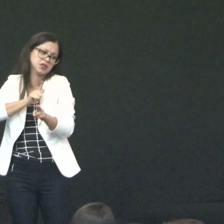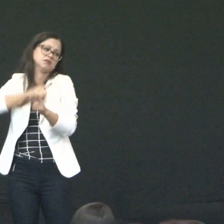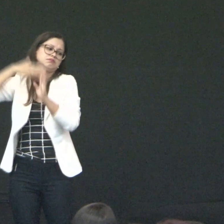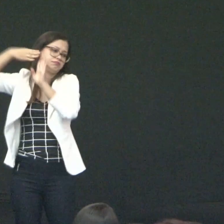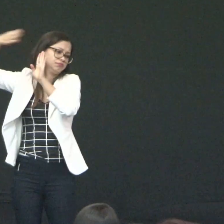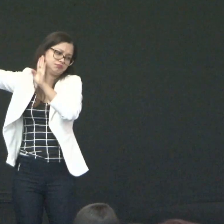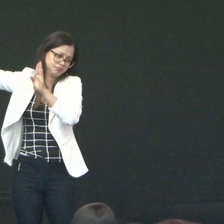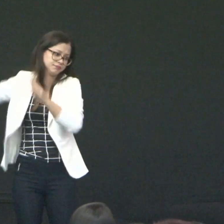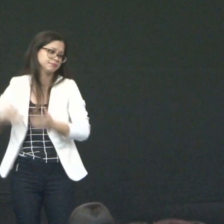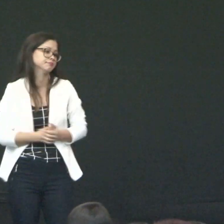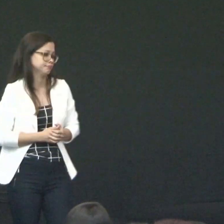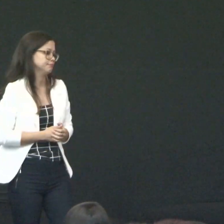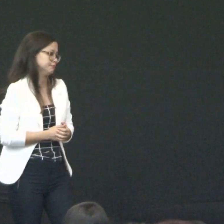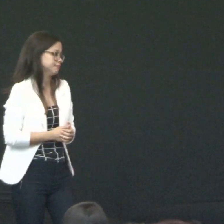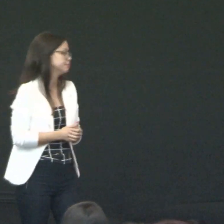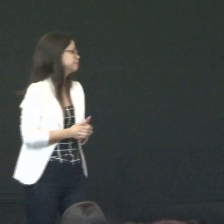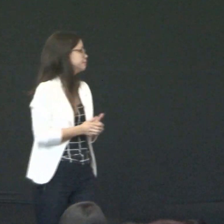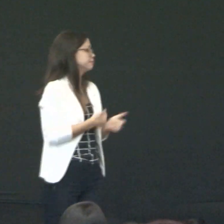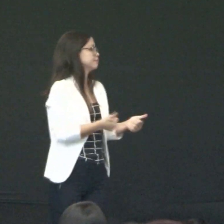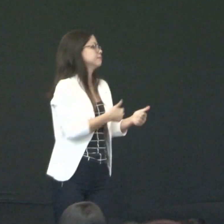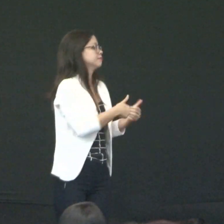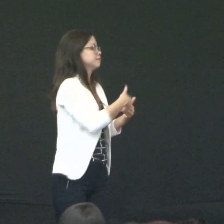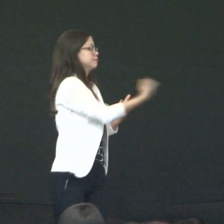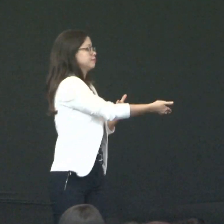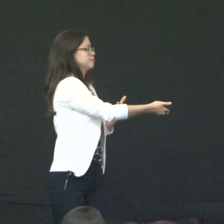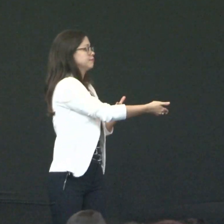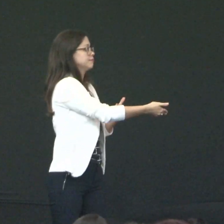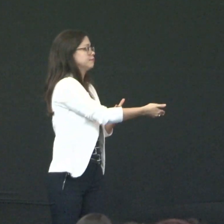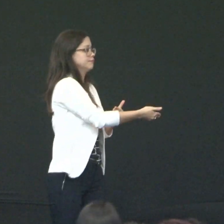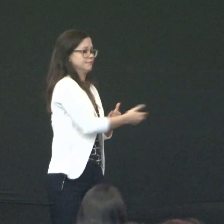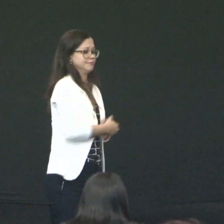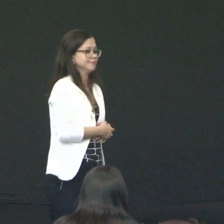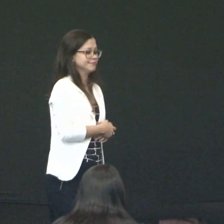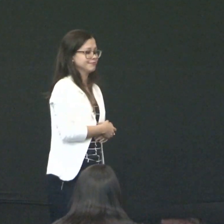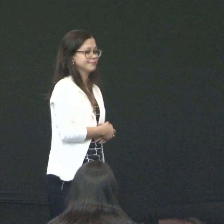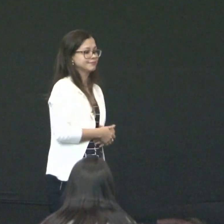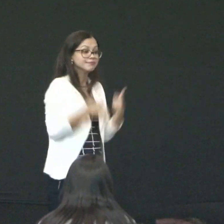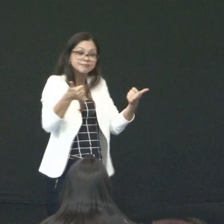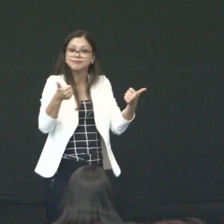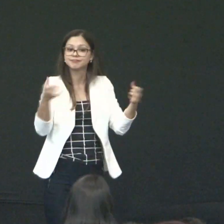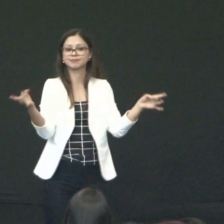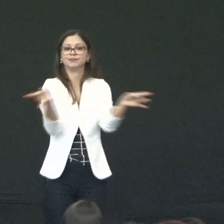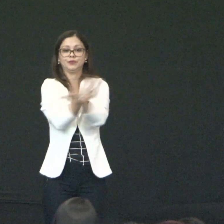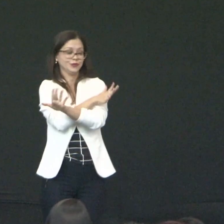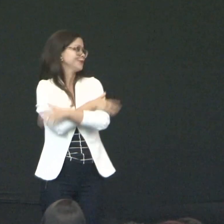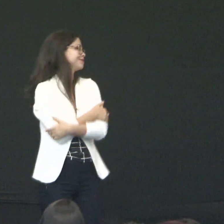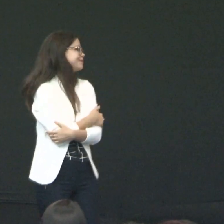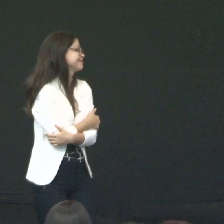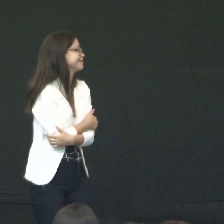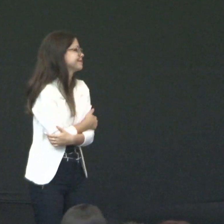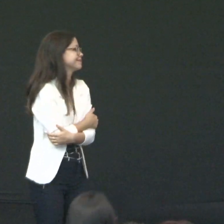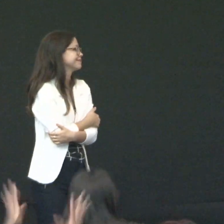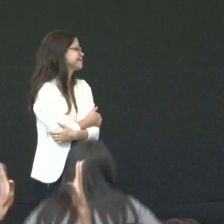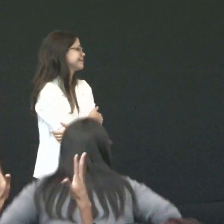que falam a respeito de língua de sinais internacionais, dos intérpretes surdos. Próximo. É isso. Tá certo?